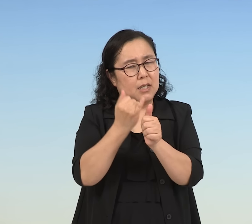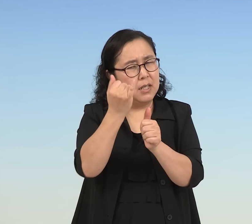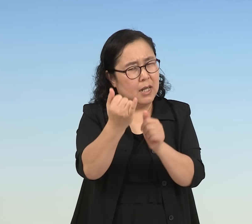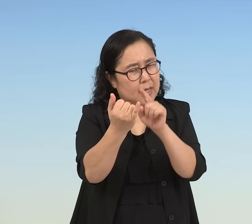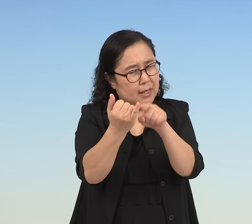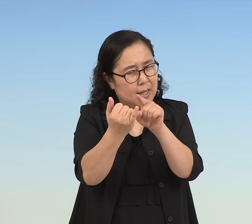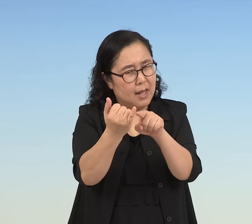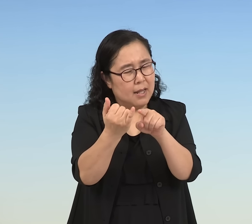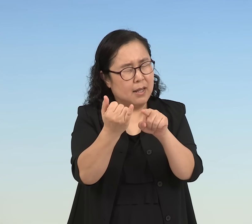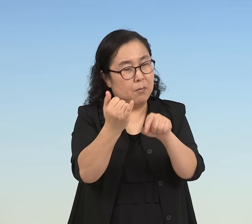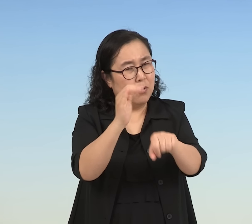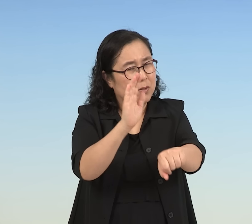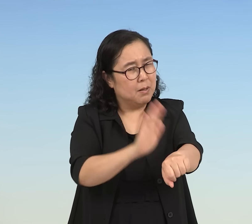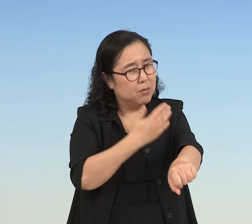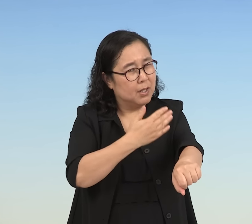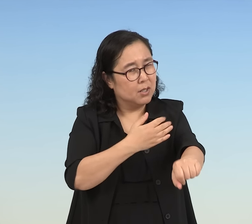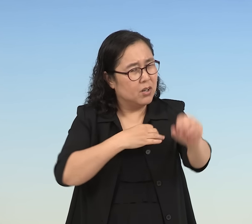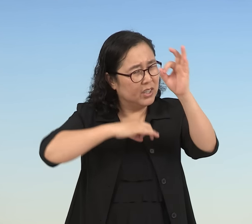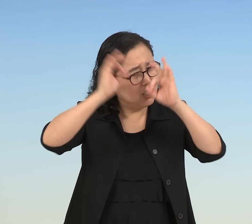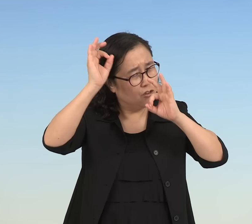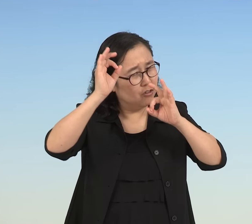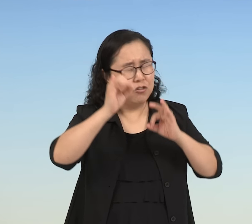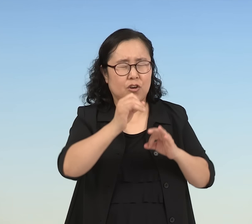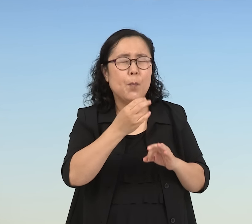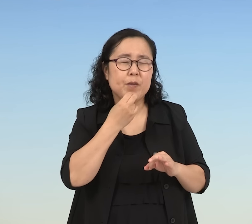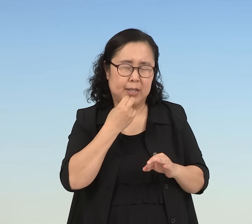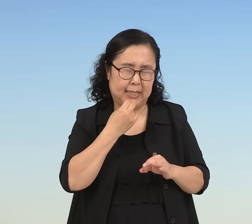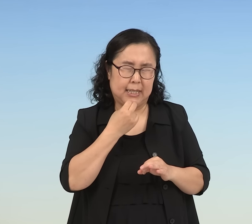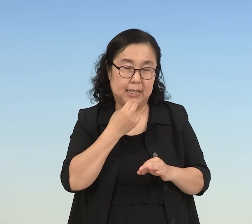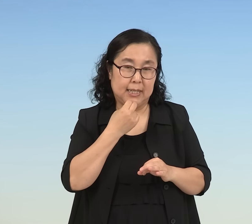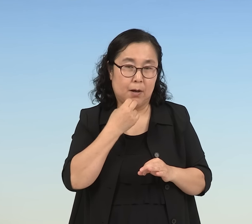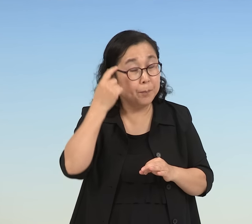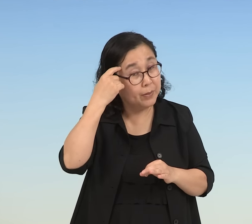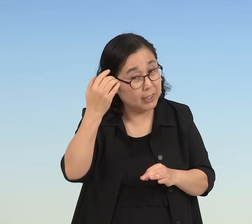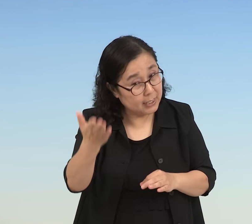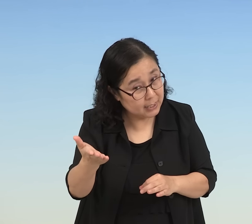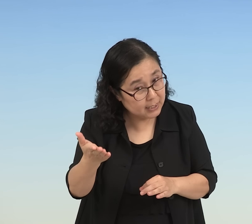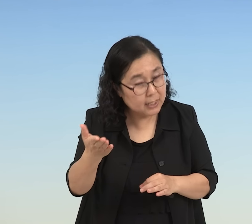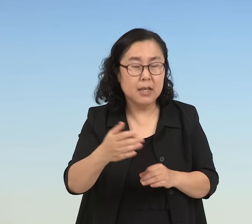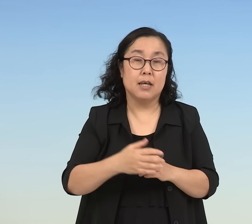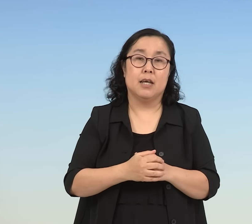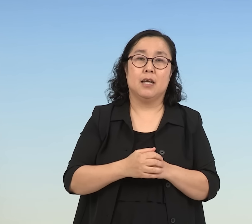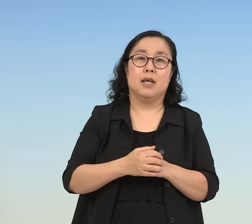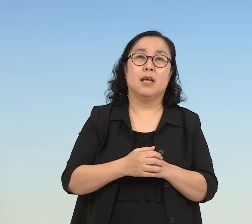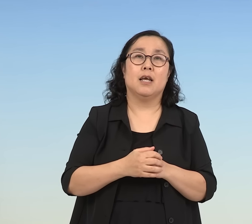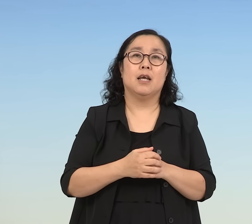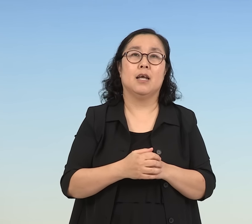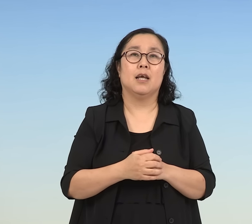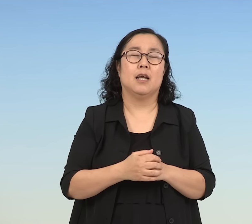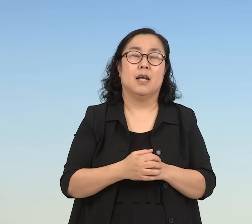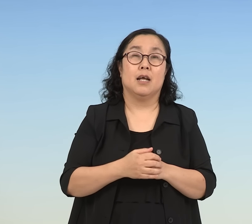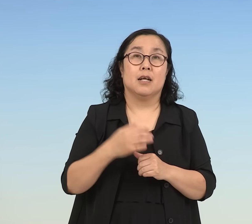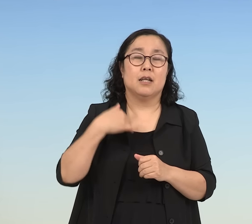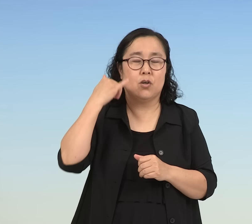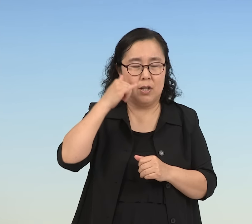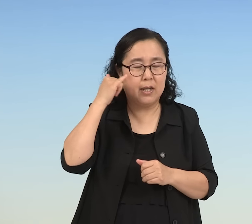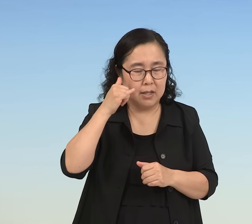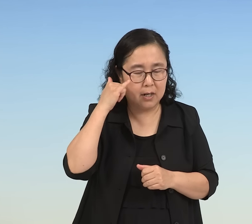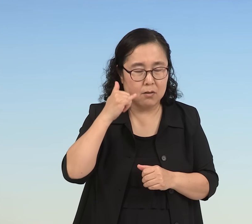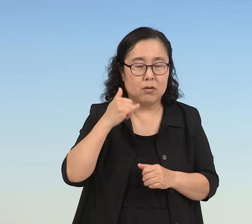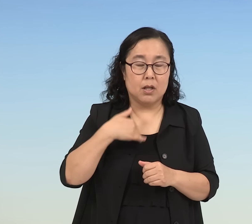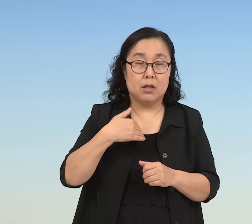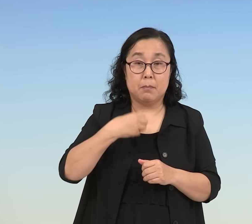며느리한테 뭐 잘못한 게 없는지 제 아내를 두고 하는 얘기 아닙니까? 그 며느리한테 잘못한 게 없는지 좀 물어보려고